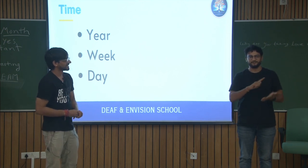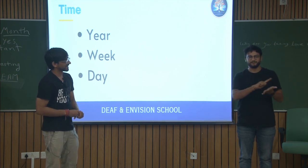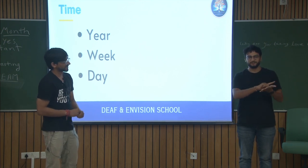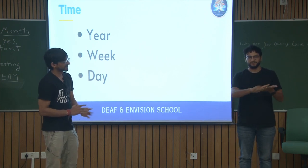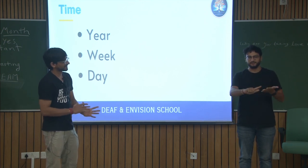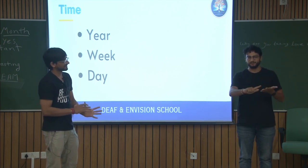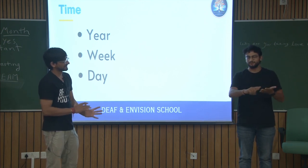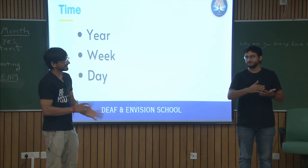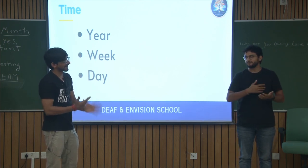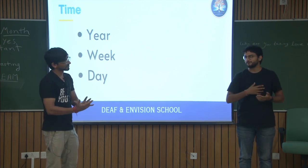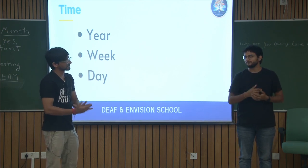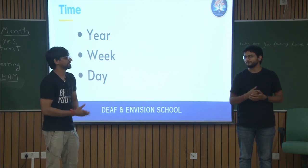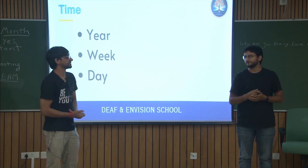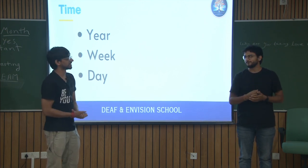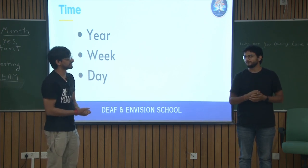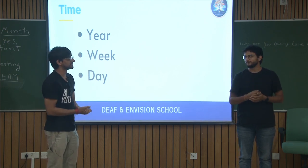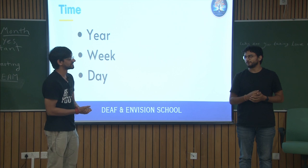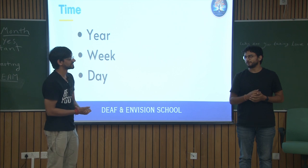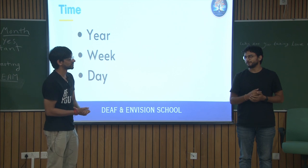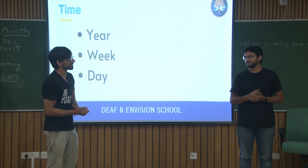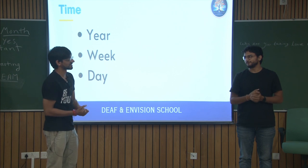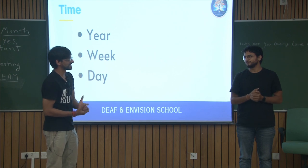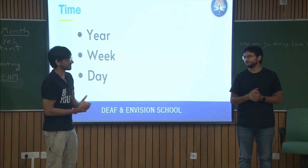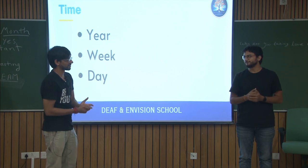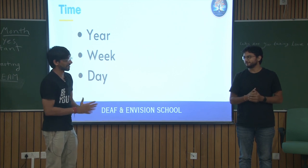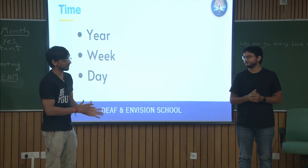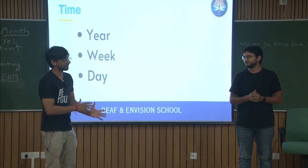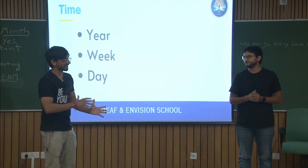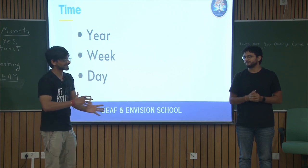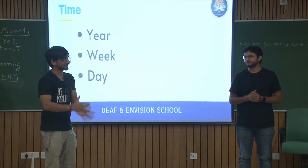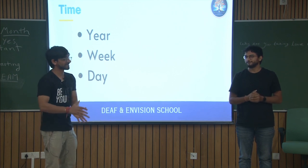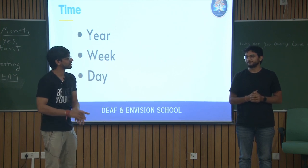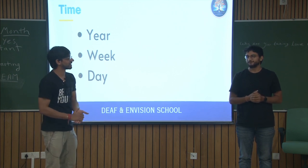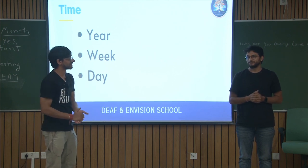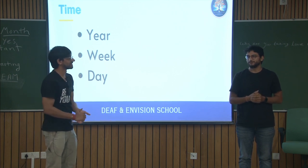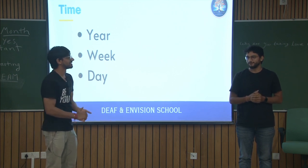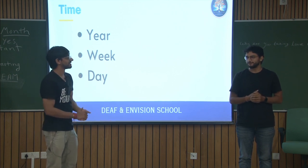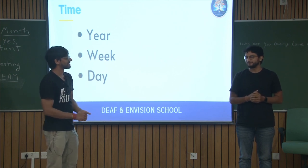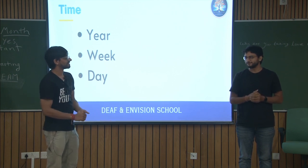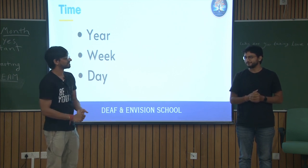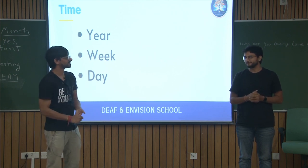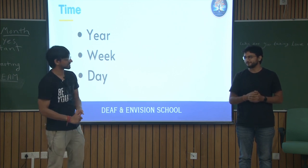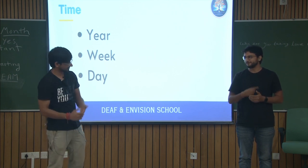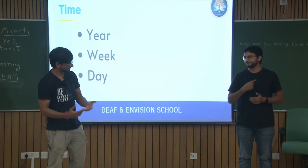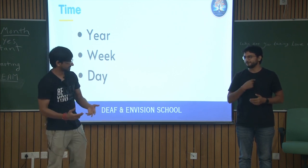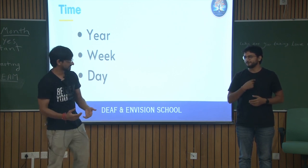Sir, यहाँ पे grammar थोड़ी change हो जाती है. जो मैंने statement बोला है वो आपको exact नहीं बोलना है.